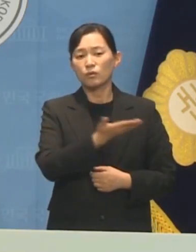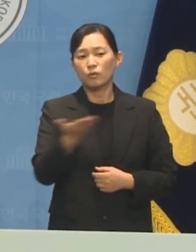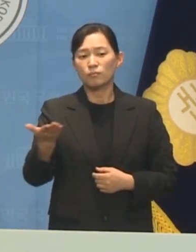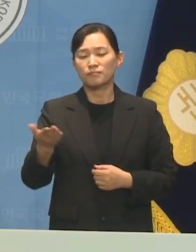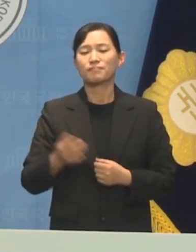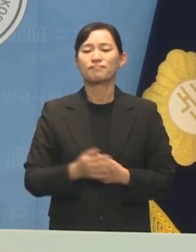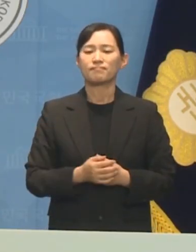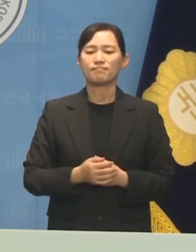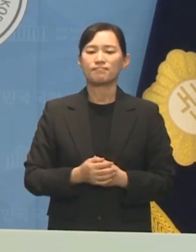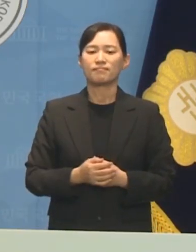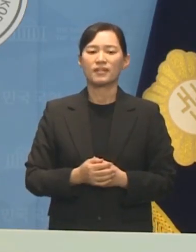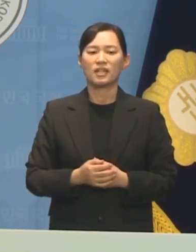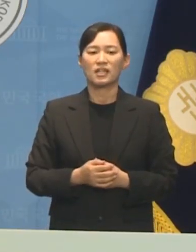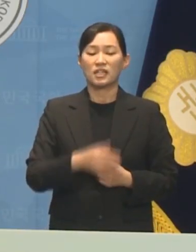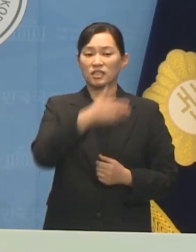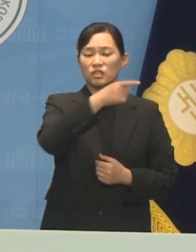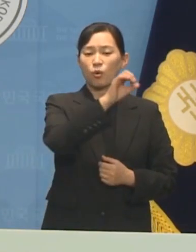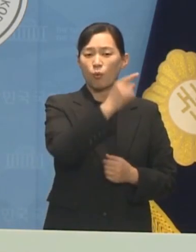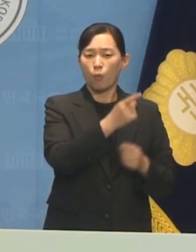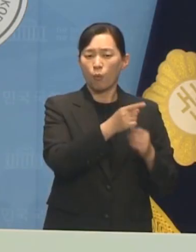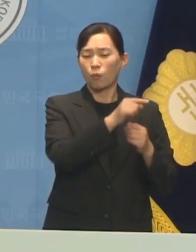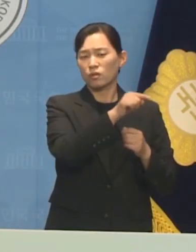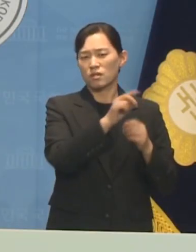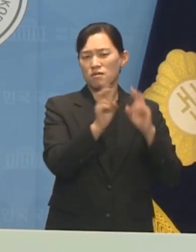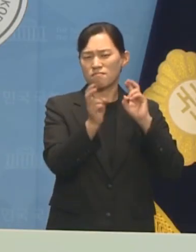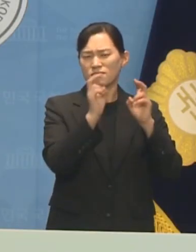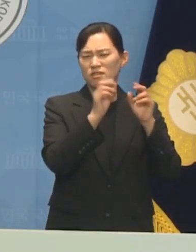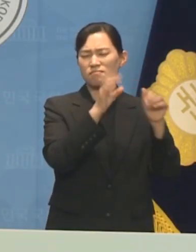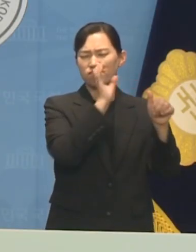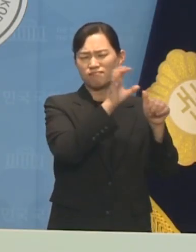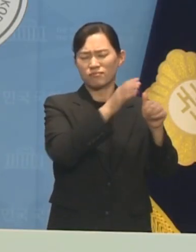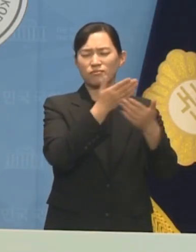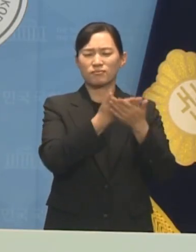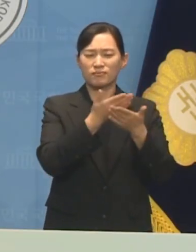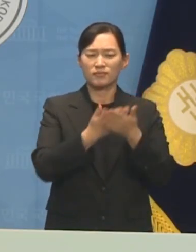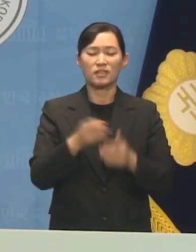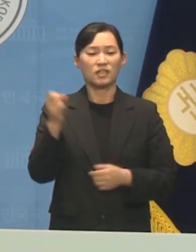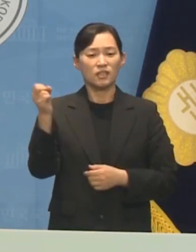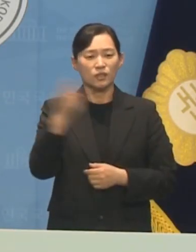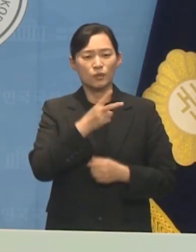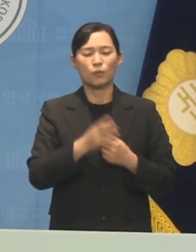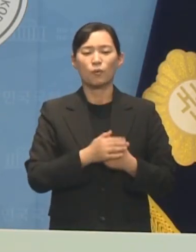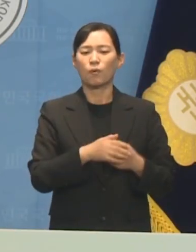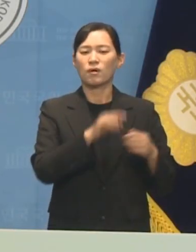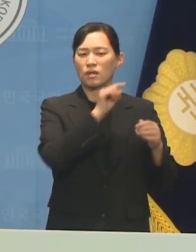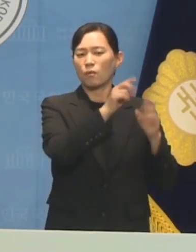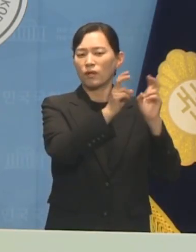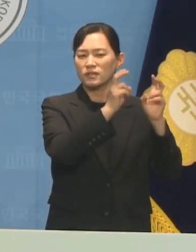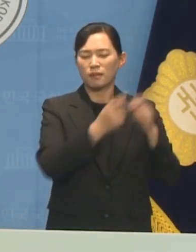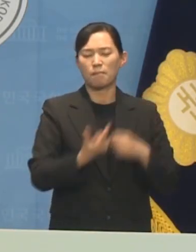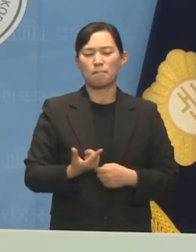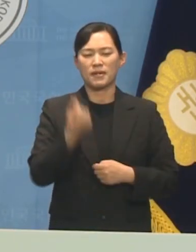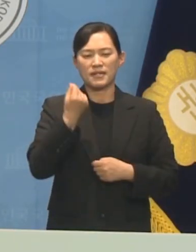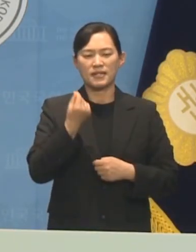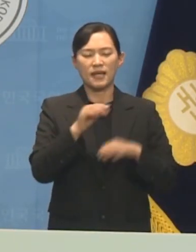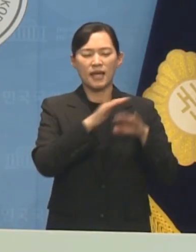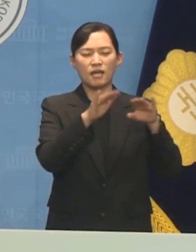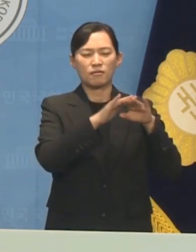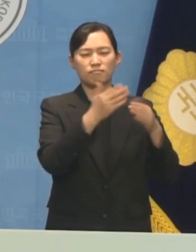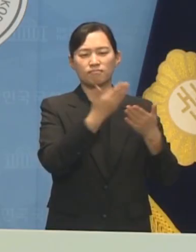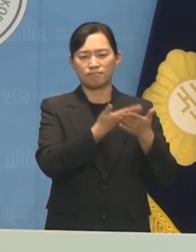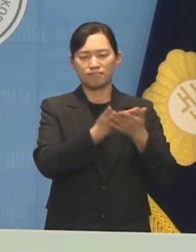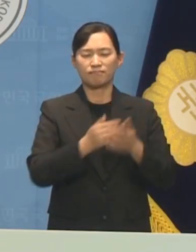국민 여러분께서 청호나이스를 꾸짖어 주시기 바랍니다. 그리고 청호나이스는 어서 빨리 사태 해결에 나서